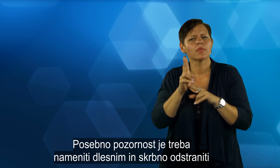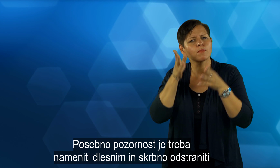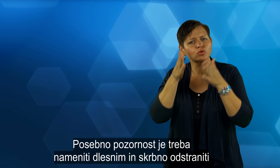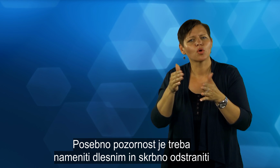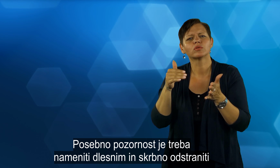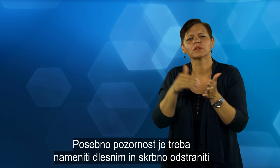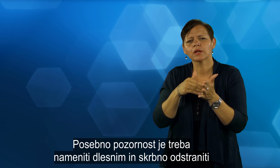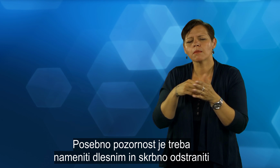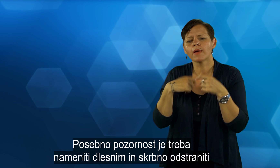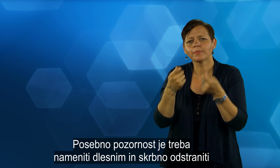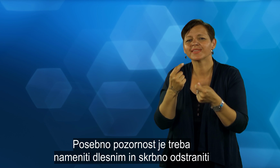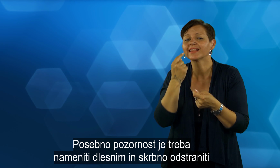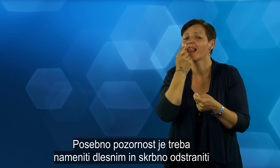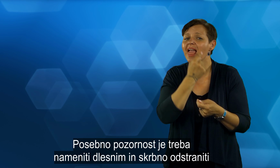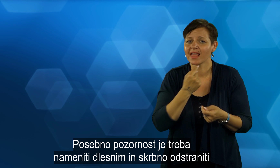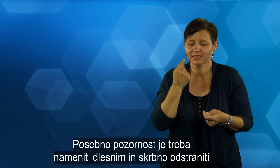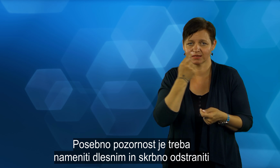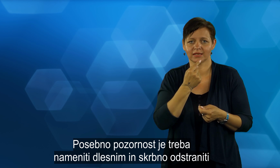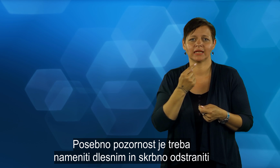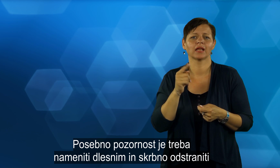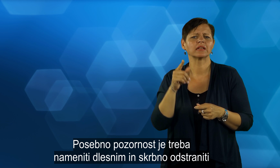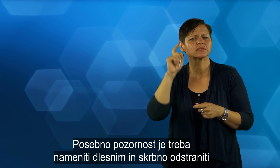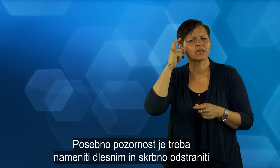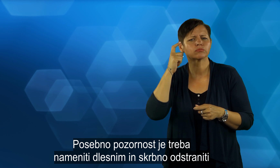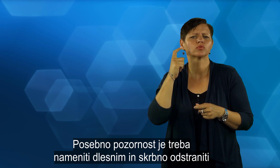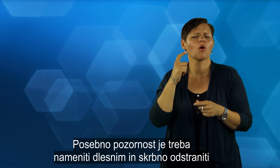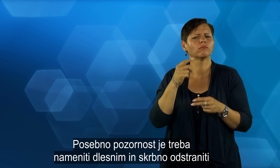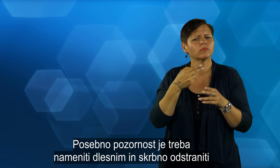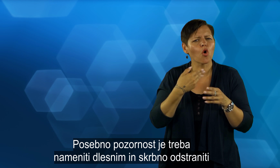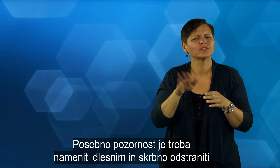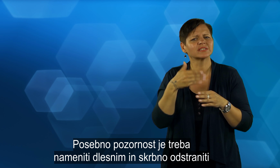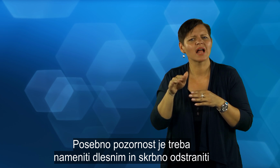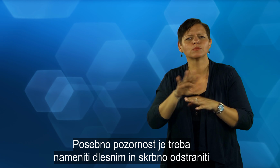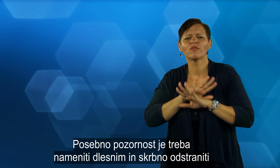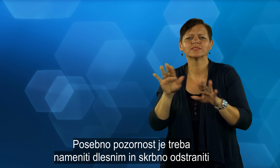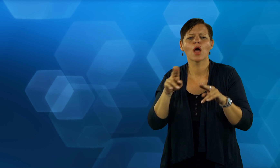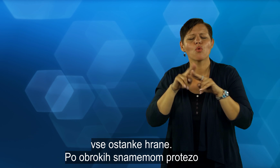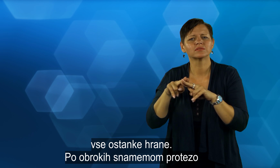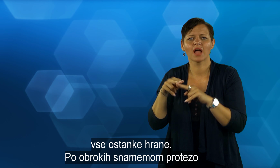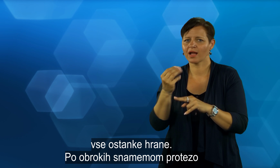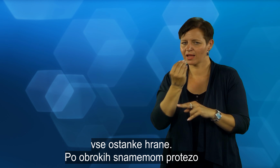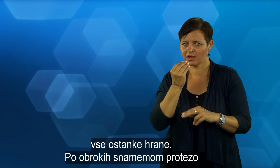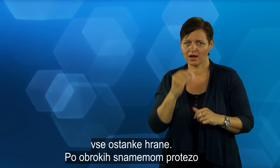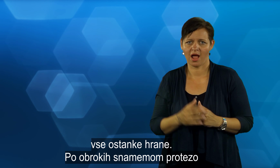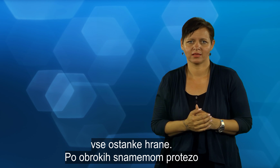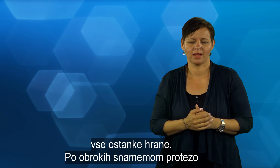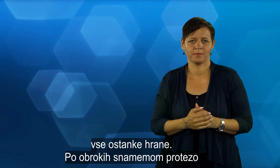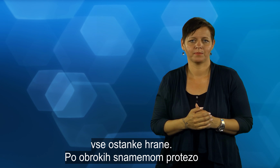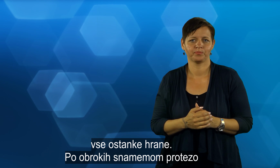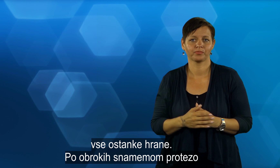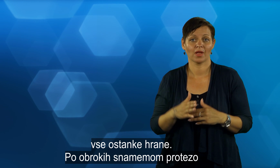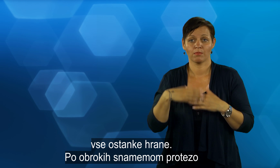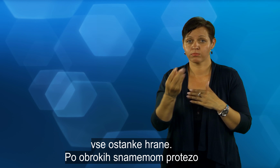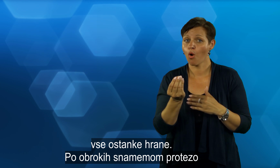Posebno pozornost je treba nameniti dlesnim in skrbno odstraniti vse ostanke hrane. Po